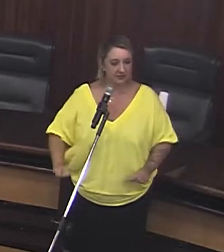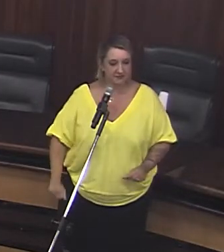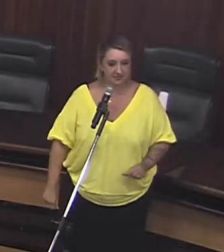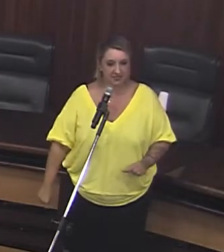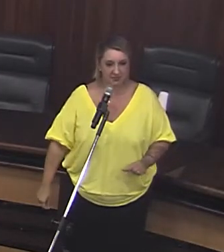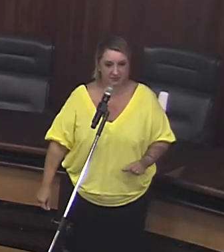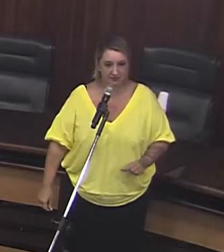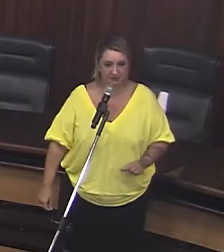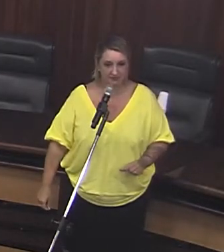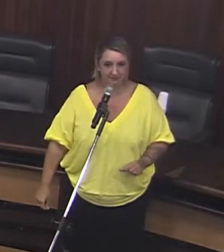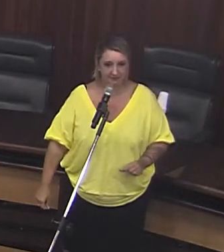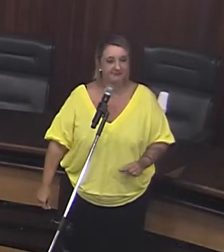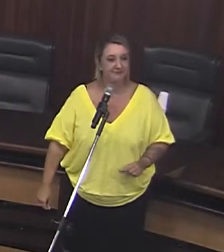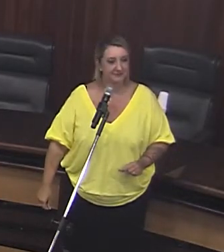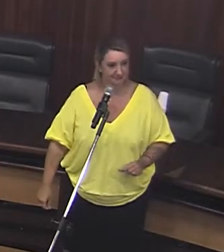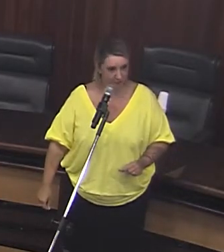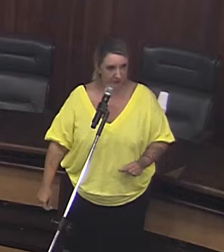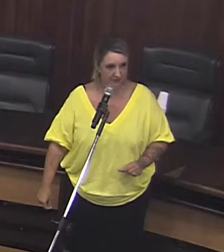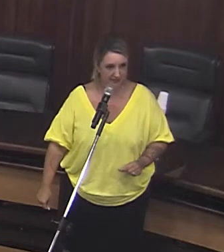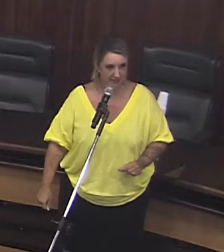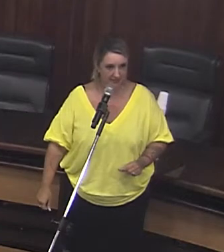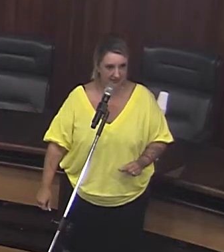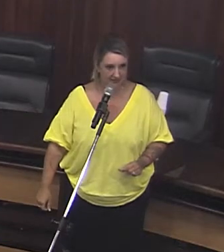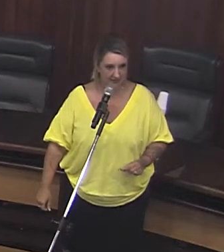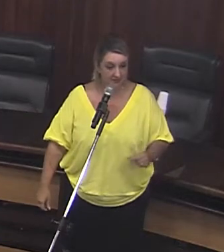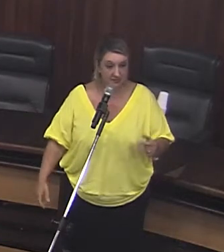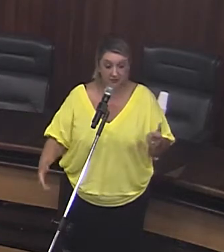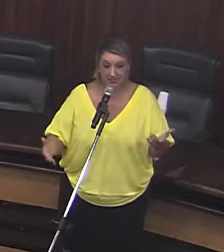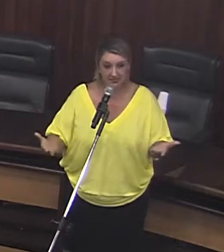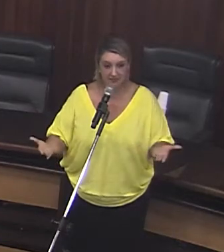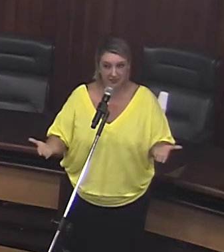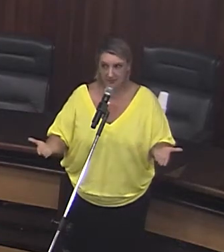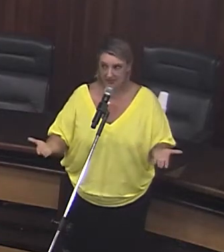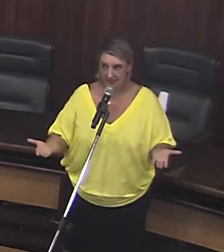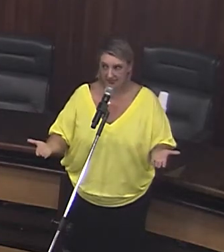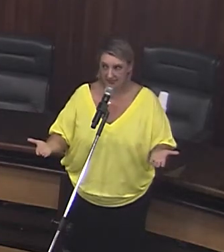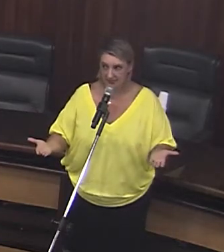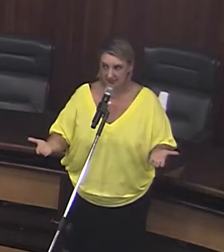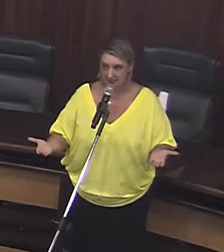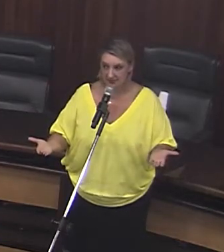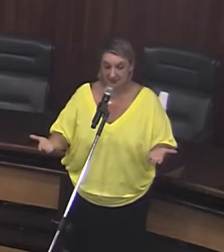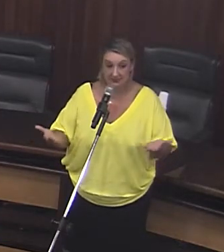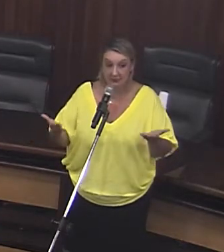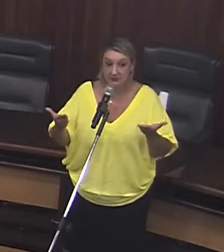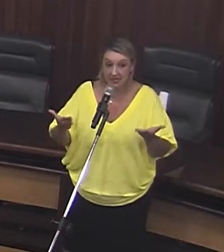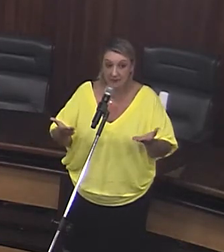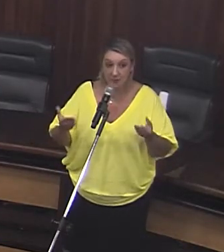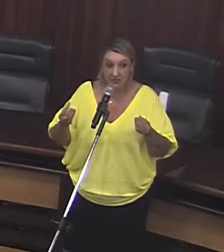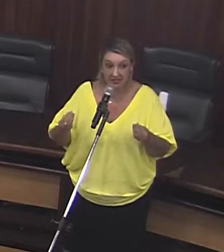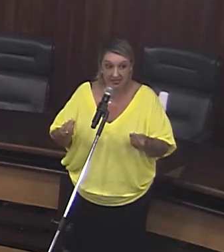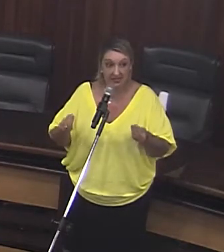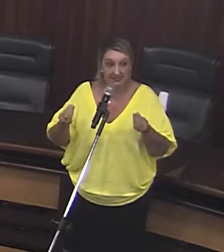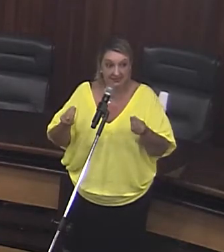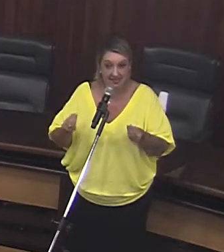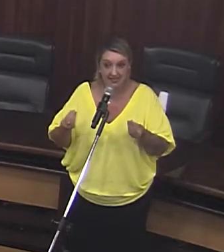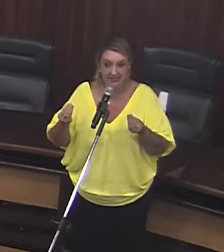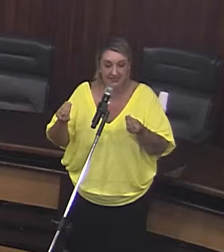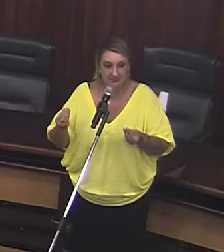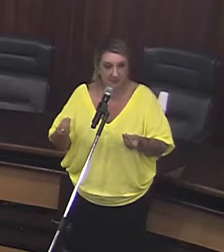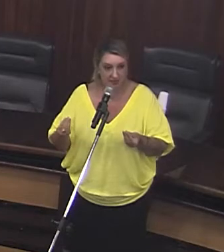fazer isso? Muitos, né? Você não está escrevendo em máquina. Não tem por que dar